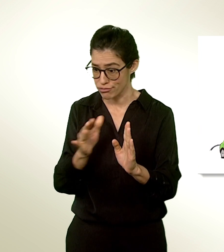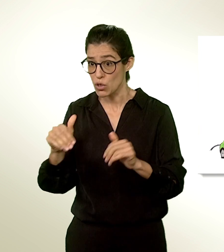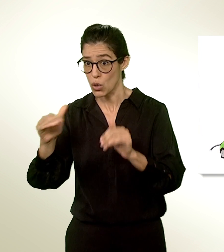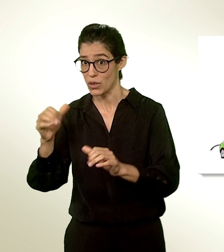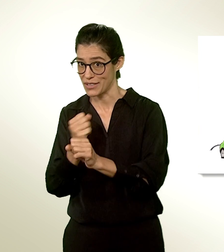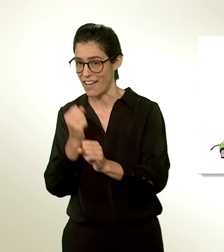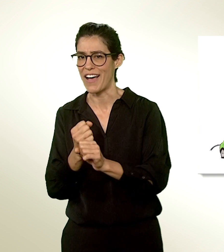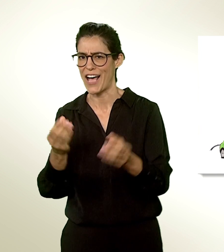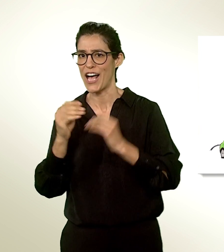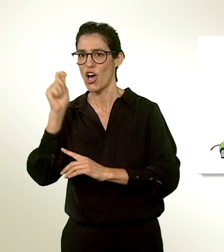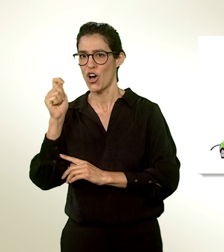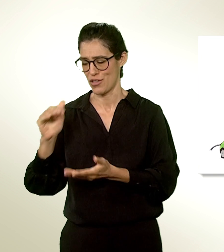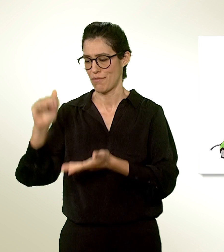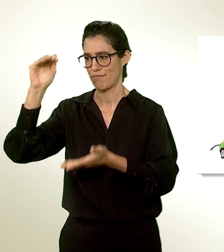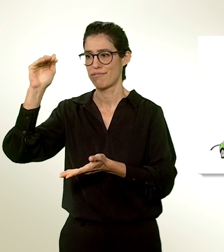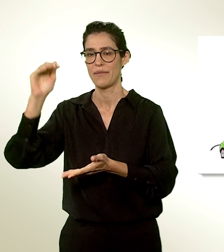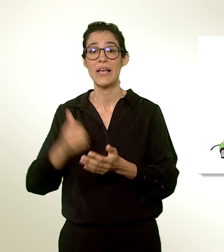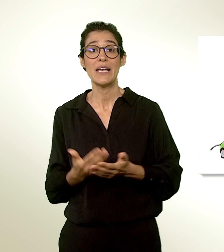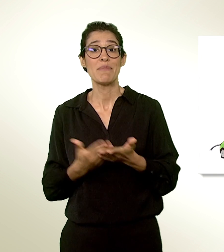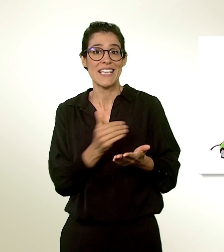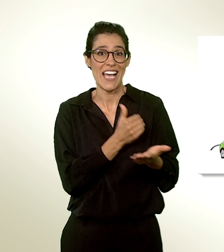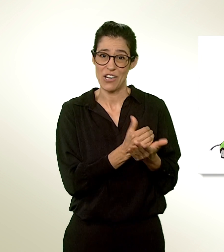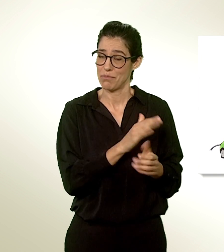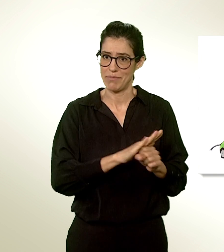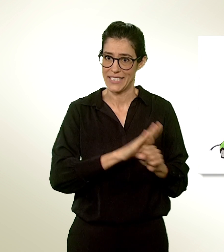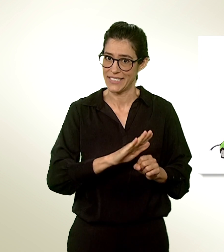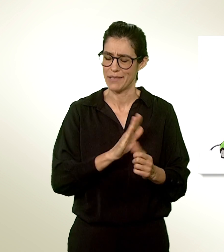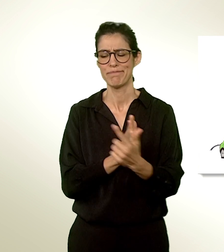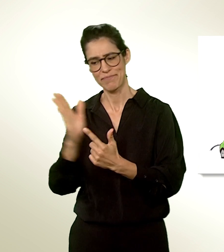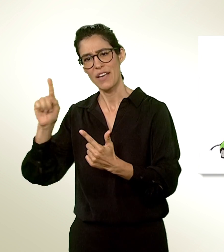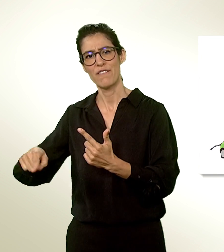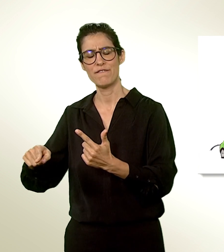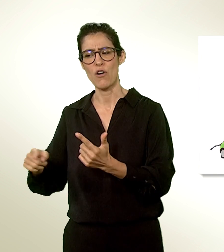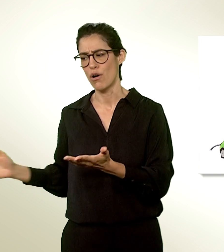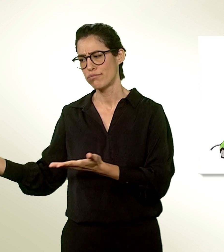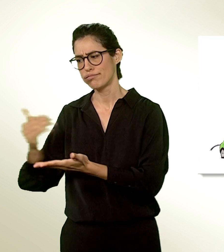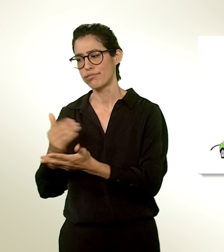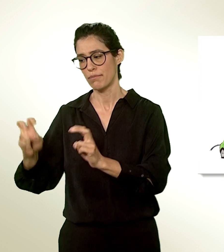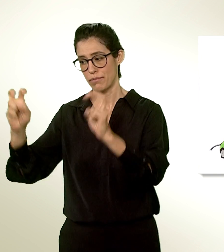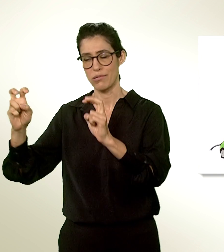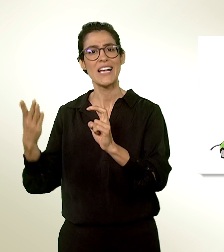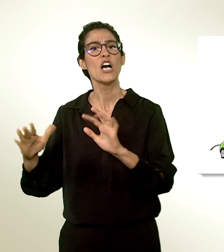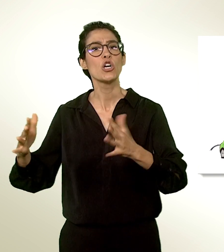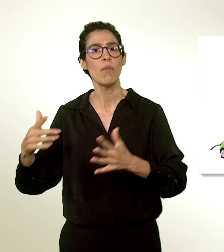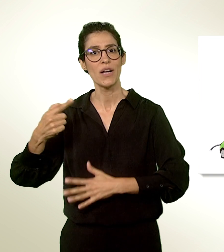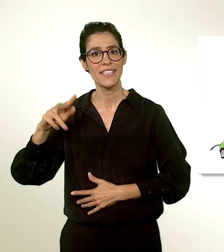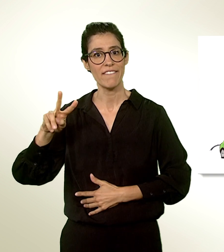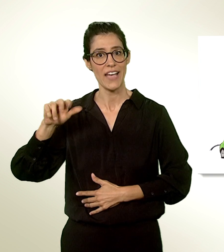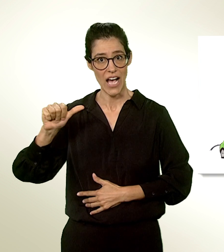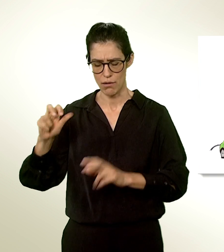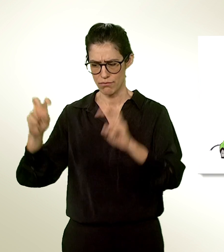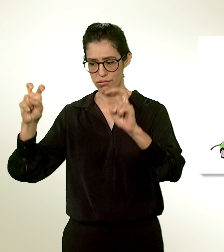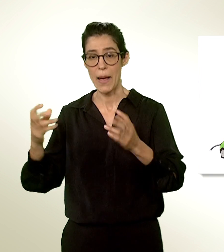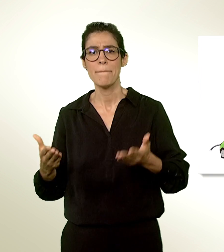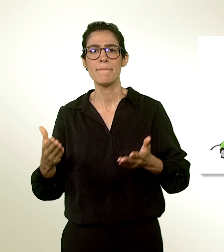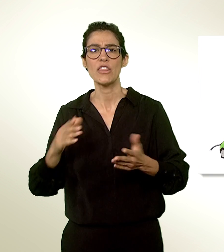pas suffisantes, et il faudra également augmenter les recettes de l'AVS. Cela sera fait en relevant la TVA. Le taux de TVA normal